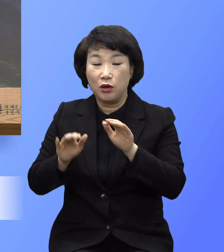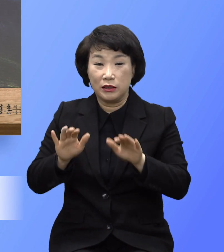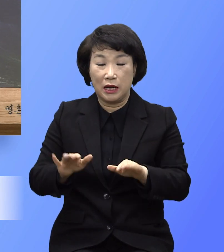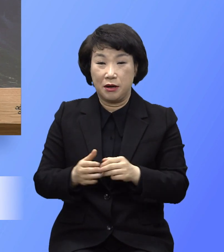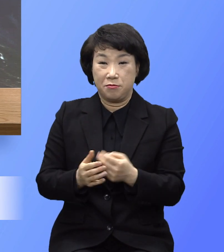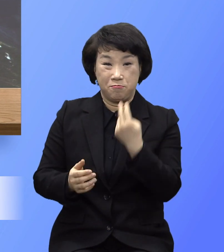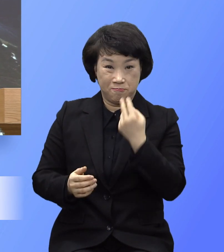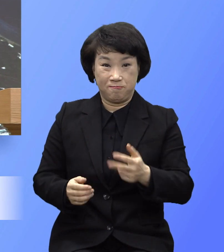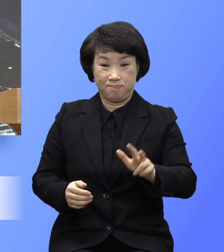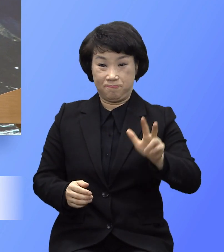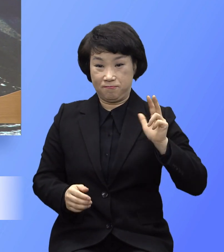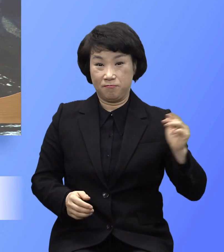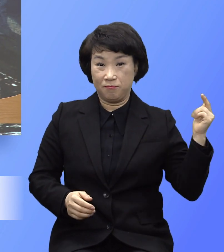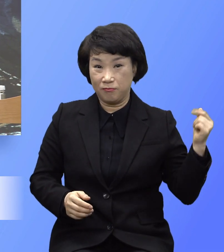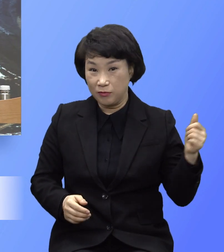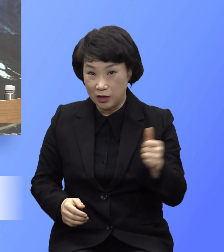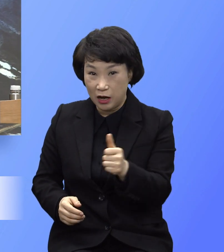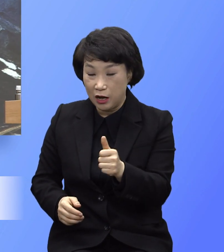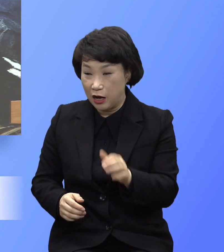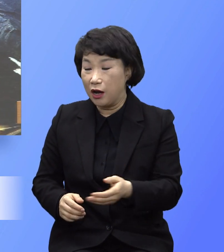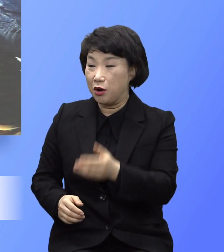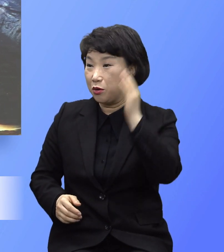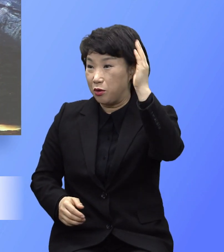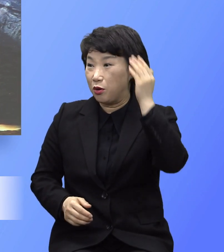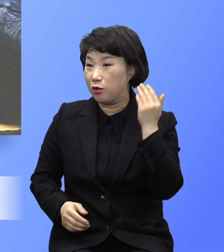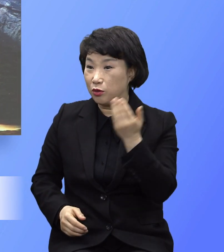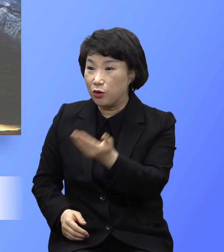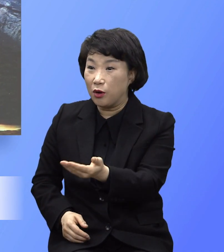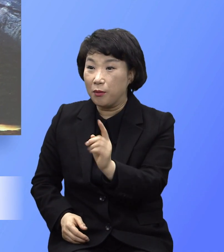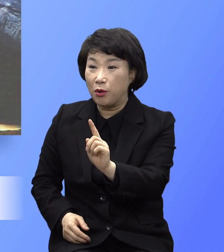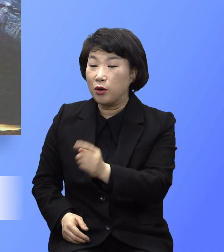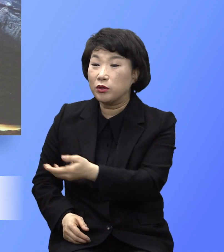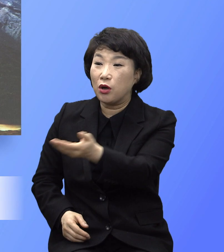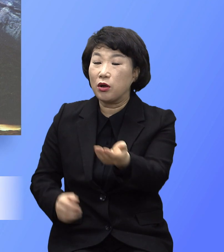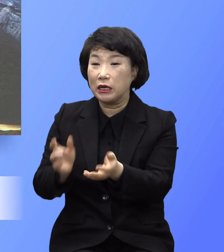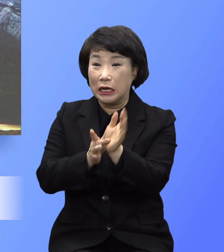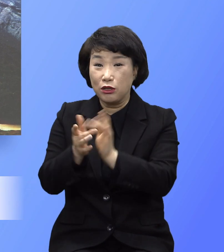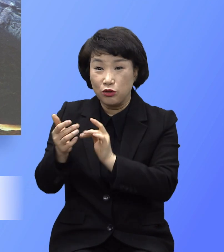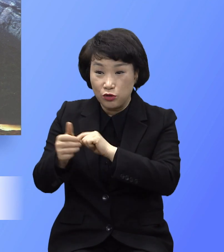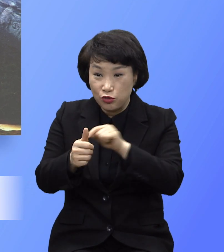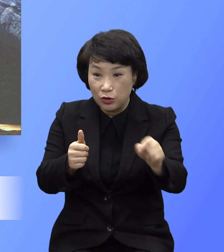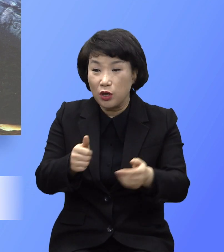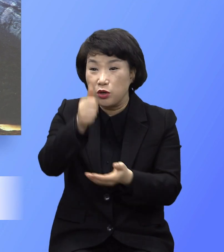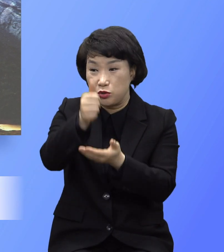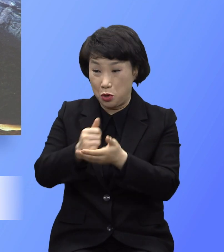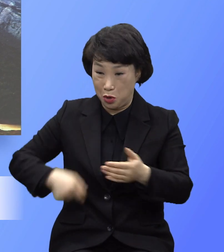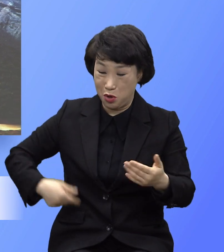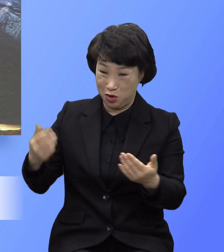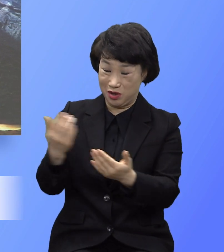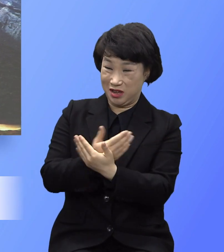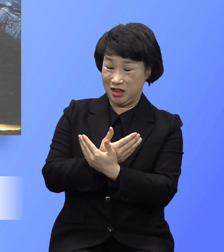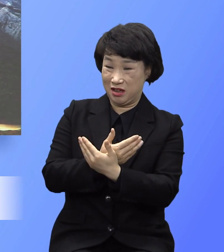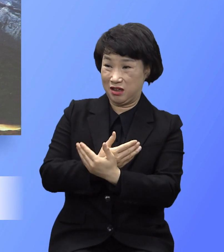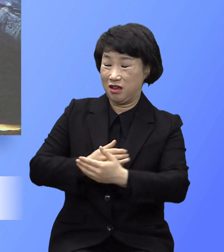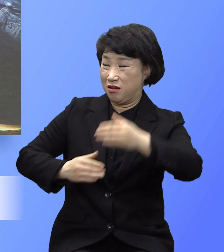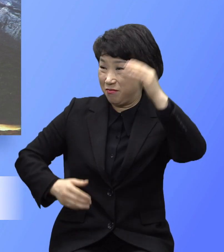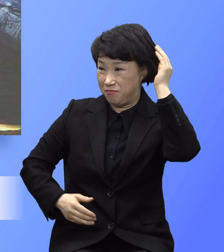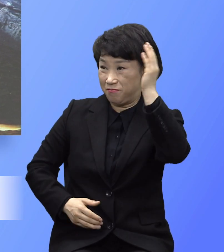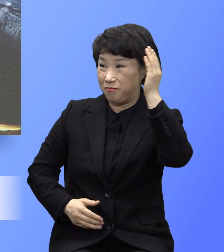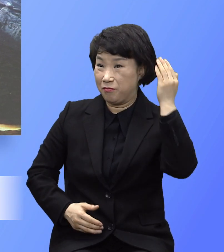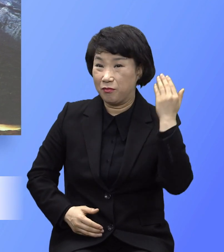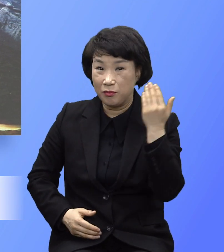목숨을 걸고 네가 예수 죽인 죄를 회개하라고